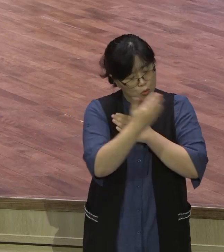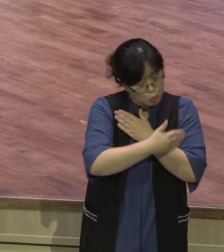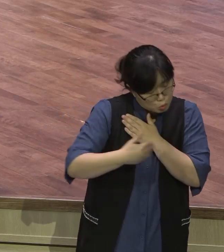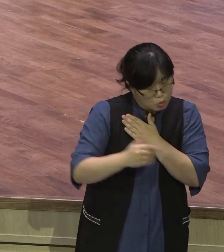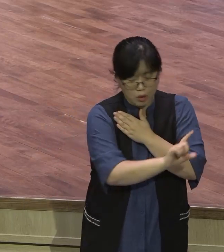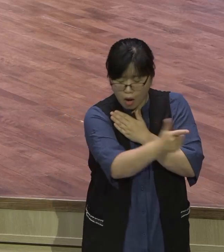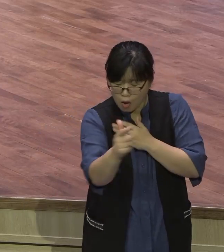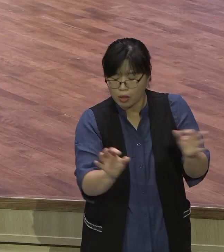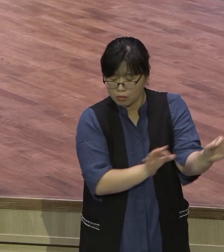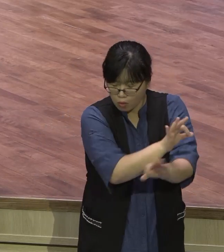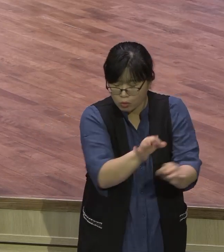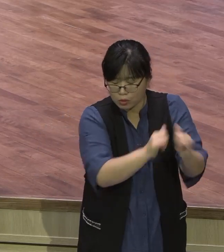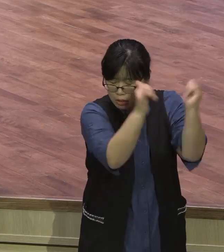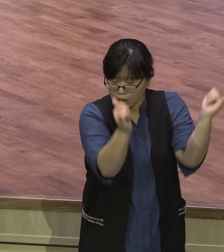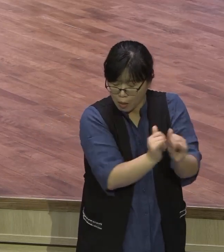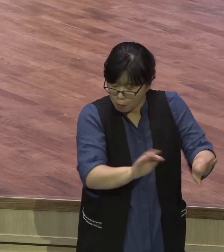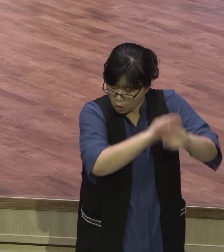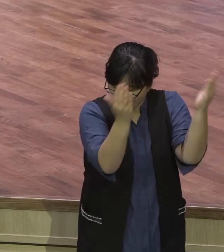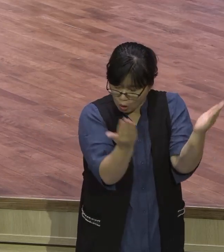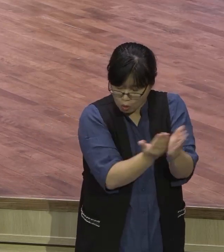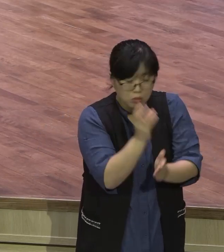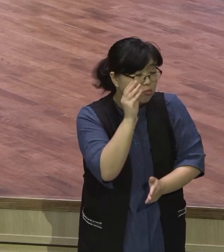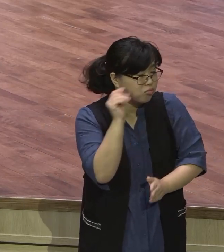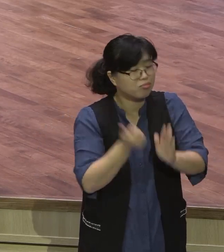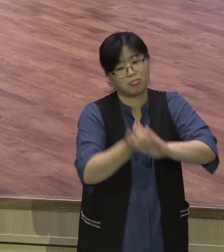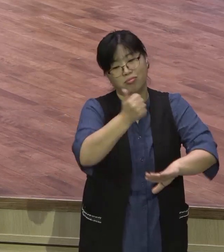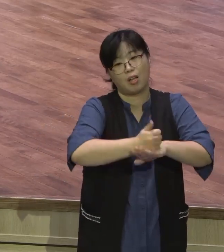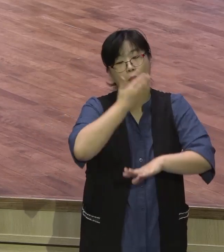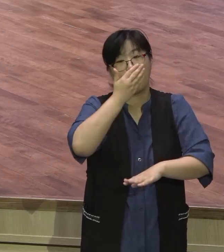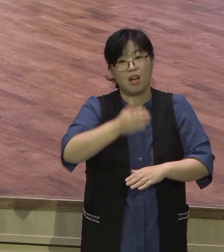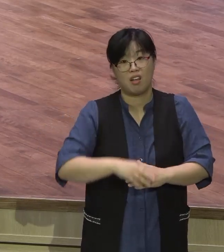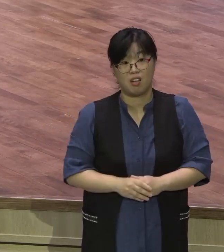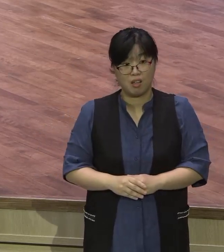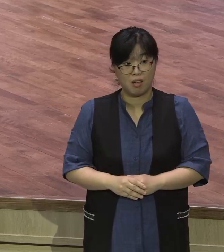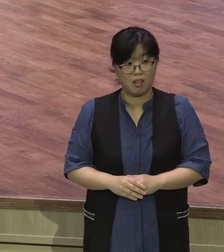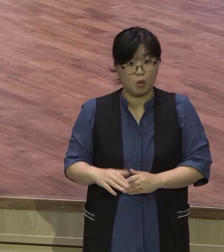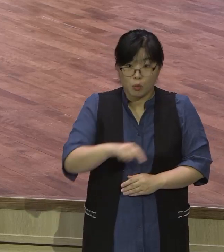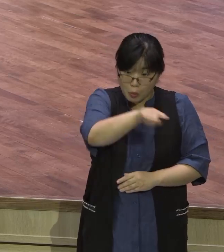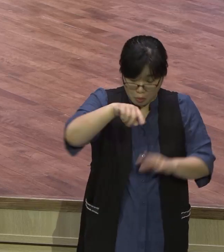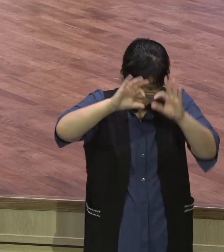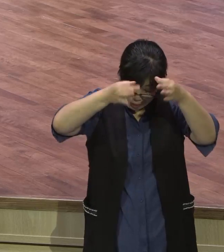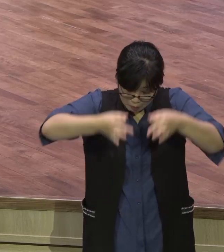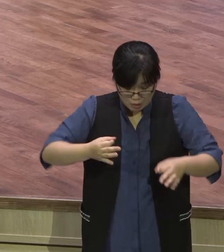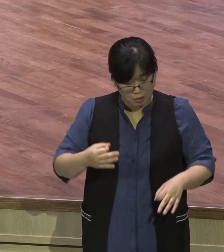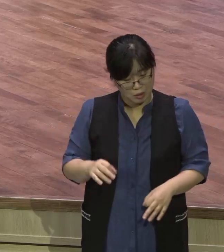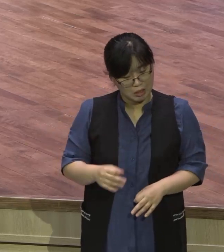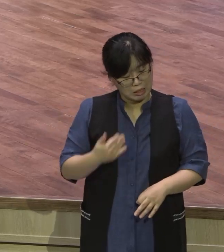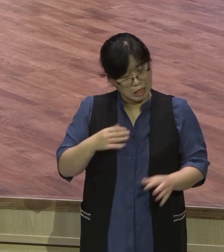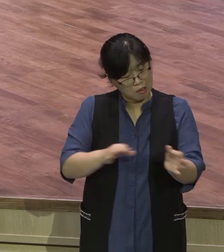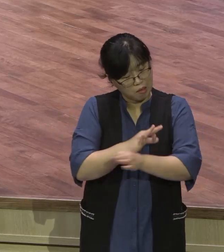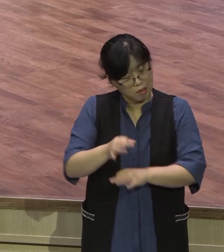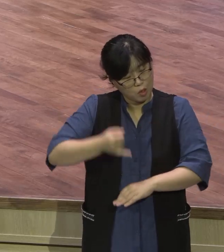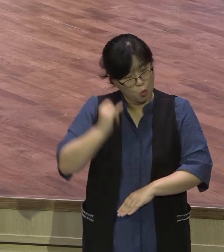하나님이 보호해야 되는데 하나는 뜻대로 안 되니까 안 사니까 이게 무리에요. 예배가 무리니까 다 무리지 뿐인 거예요.